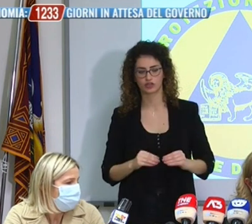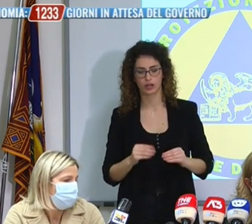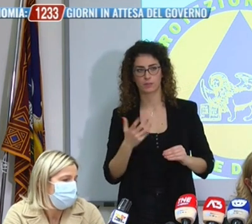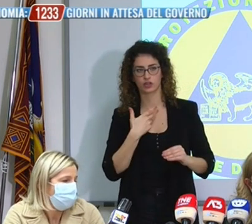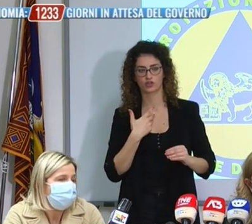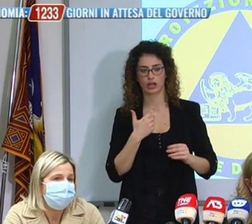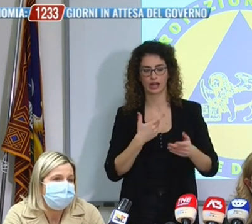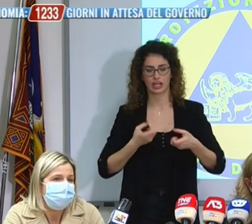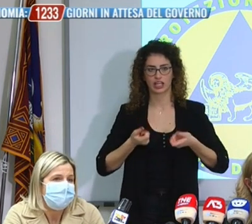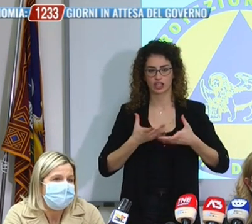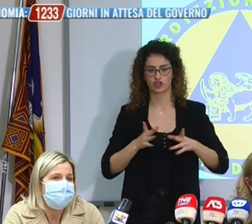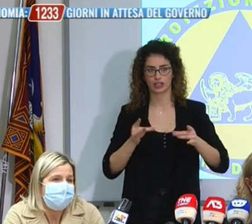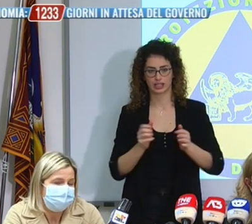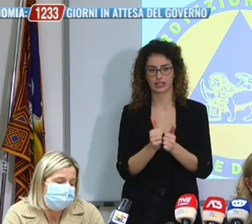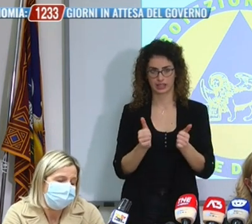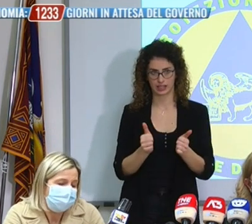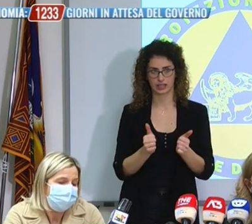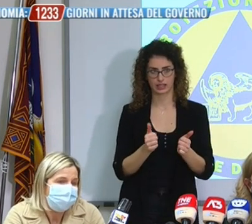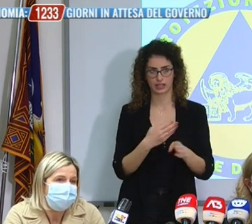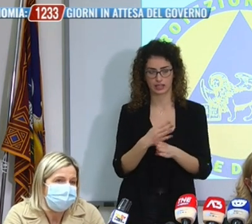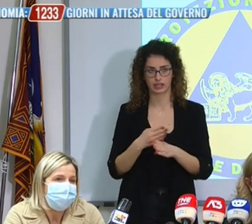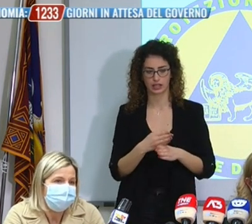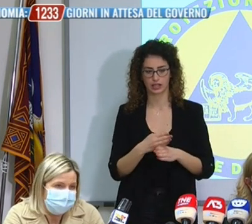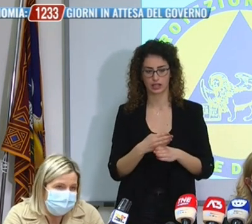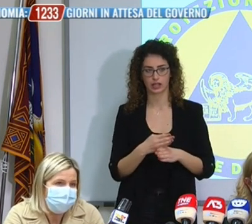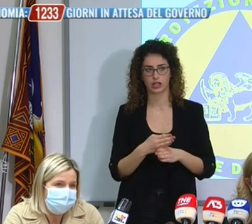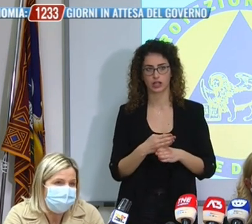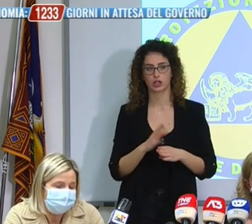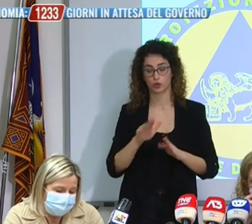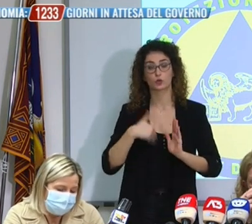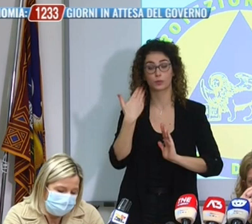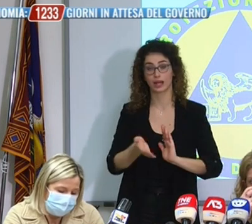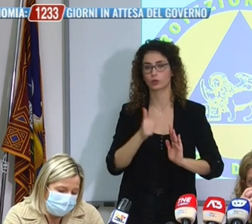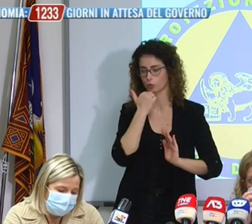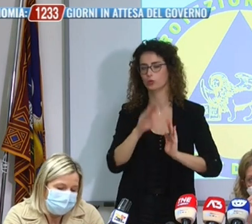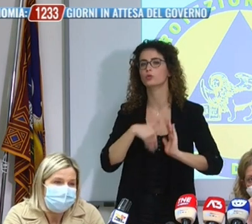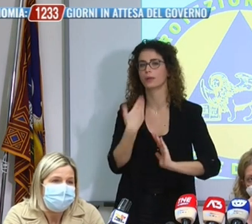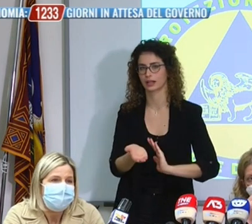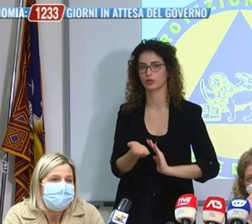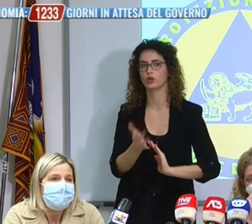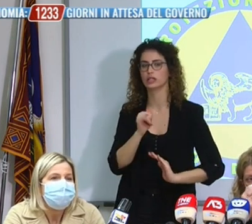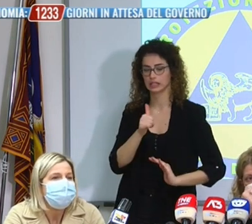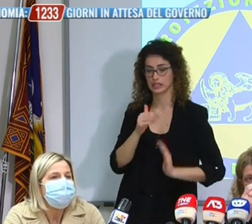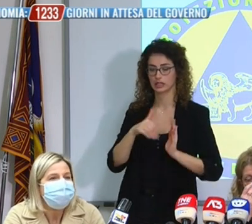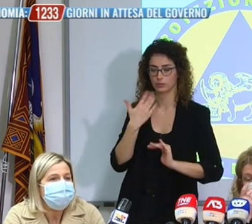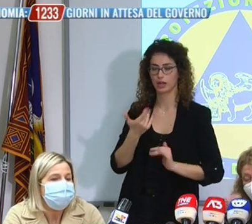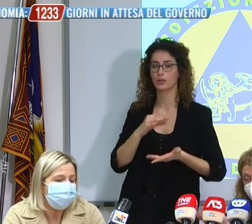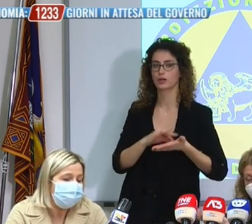300. A livello regionale, certo. Vero? Cioè sì, l'incidenza sì, regionale era ampiamente sopra sì, i 300. Sì, era molto più alta. E la scuola però era rimasta aperta?